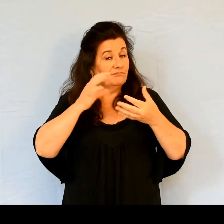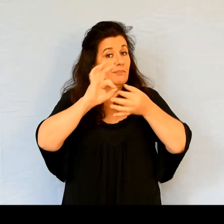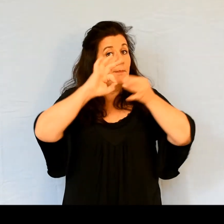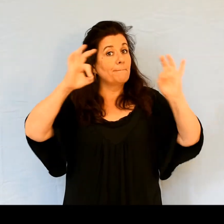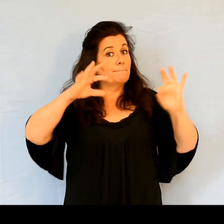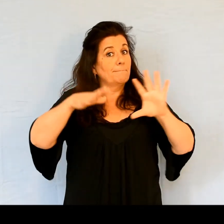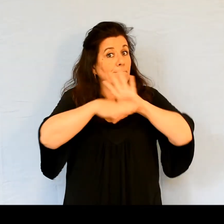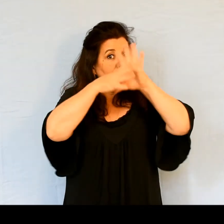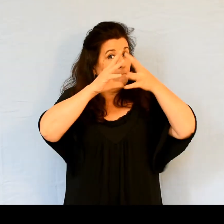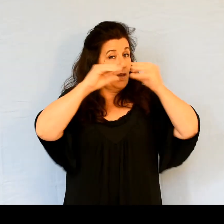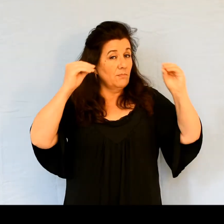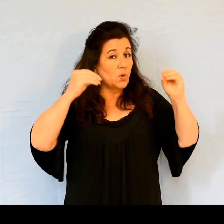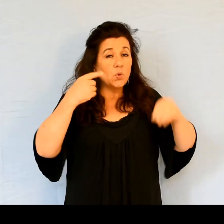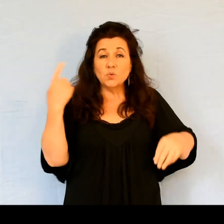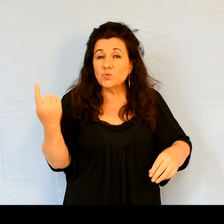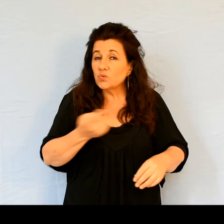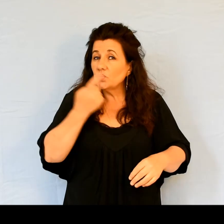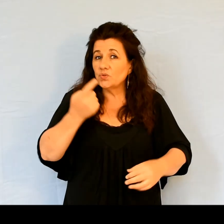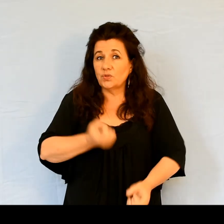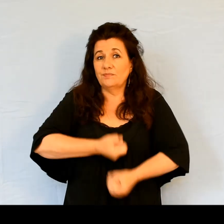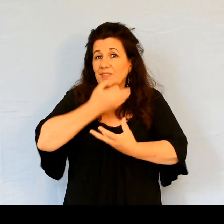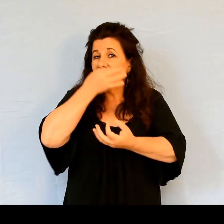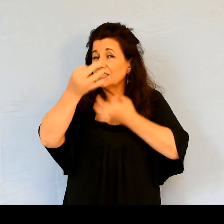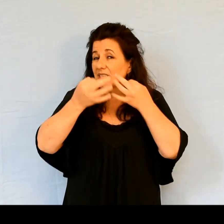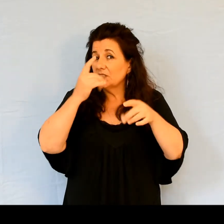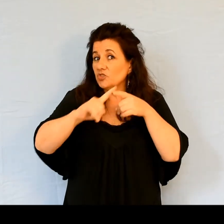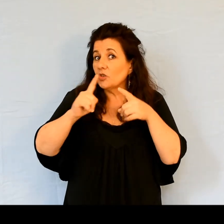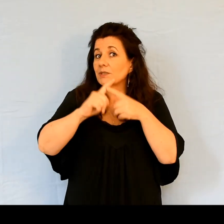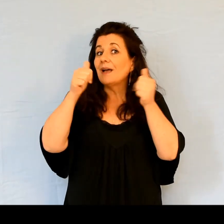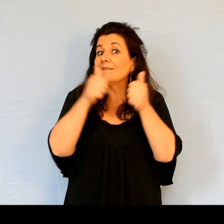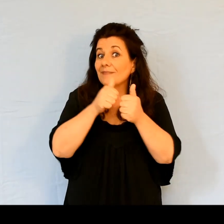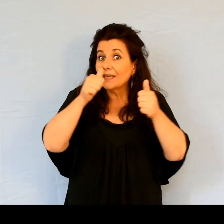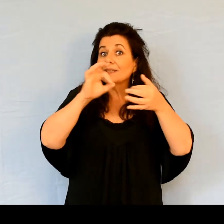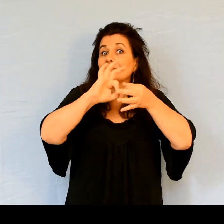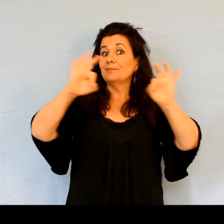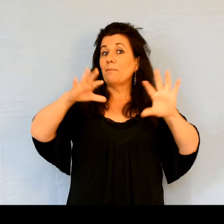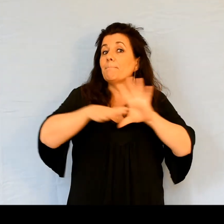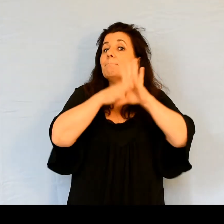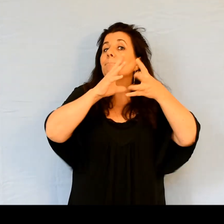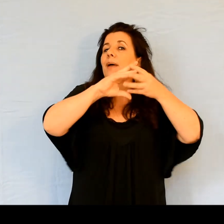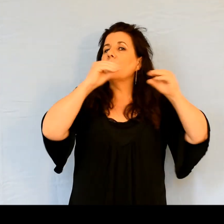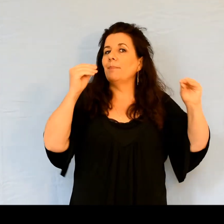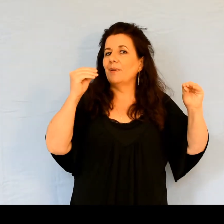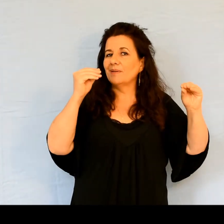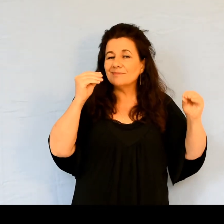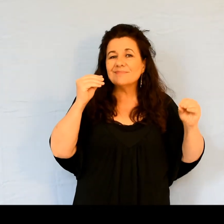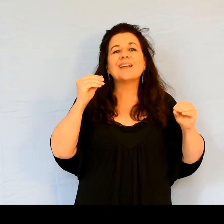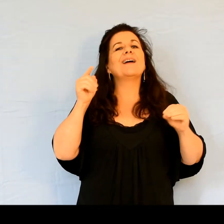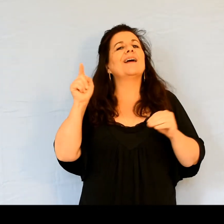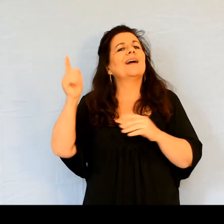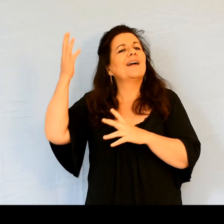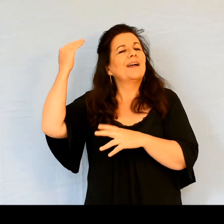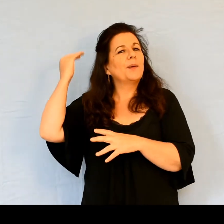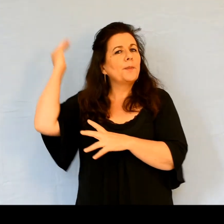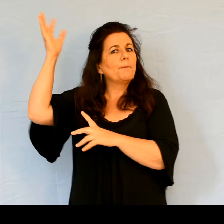sans parabole, accomplissant ainsi la parole du prophète: « J'ouvrirai la